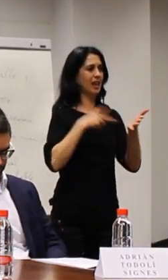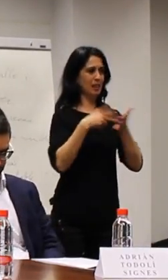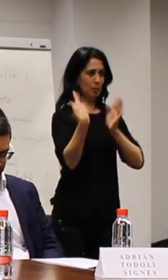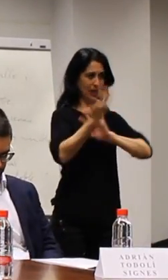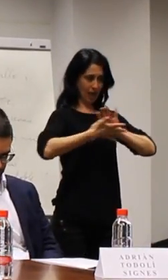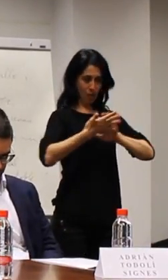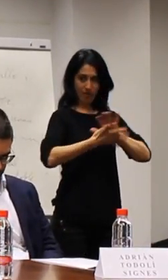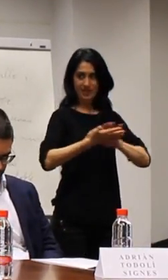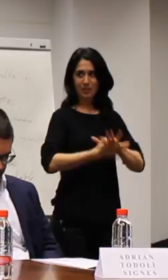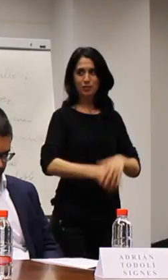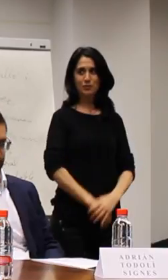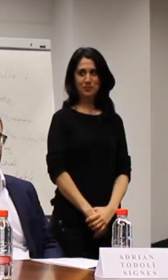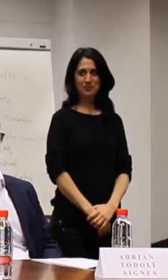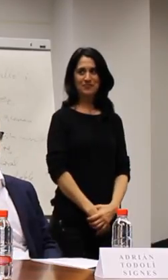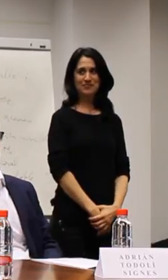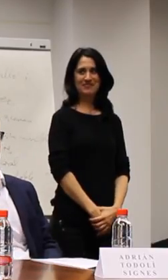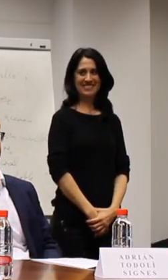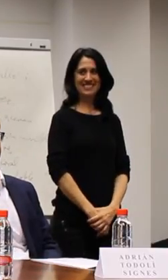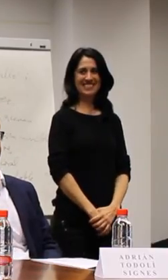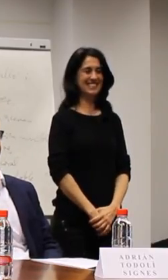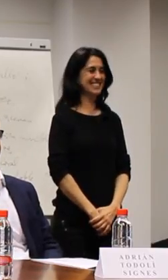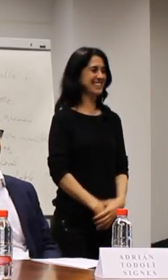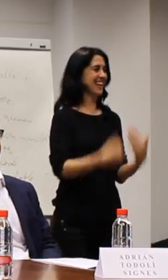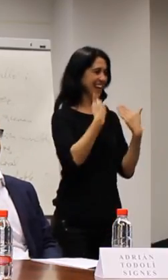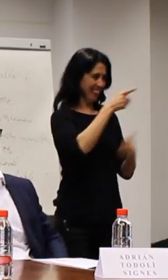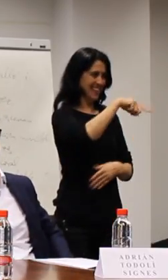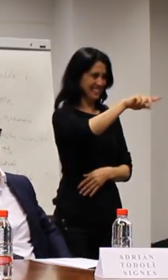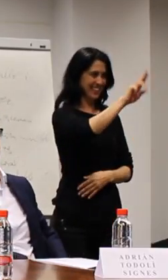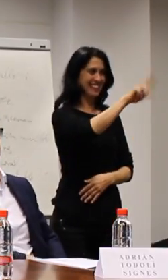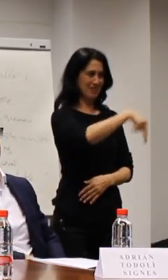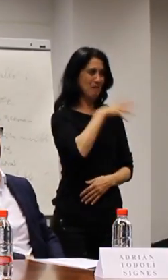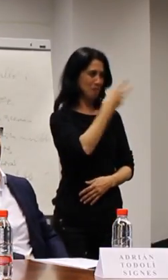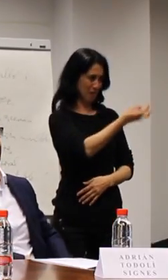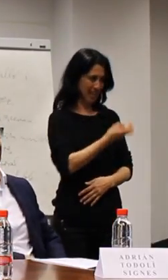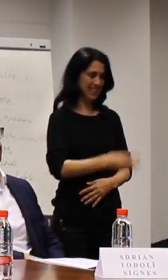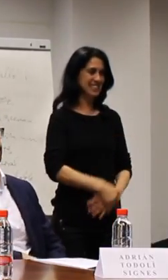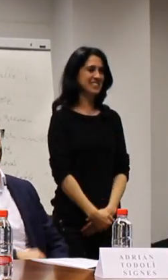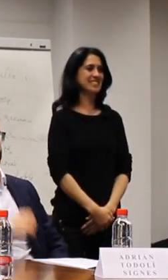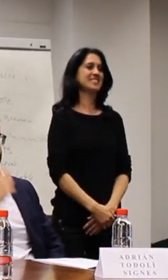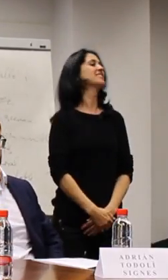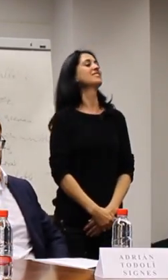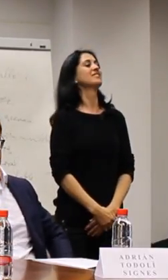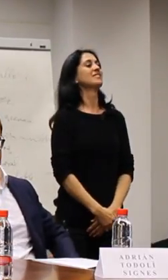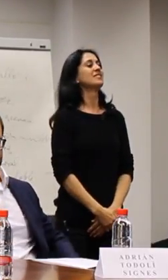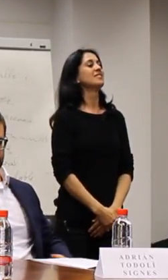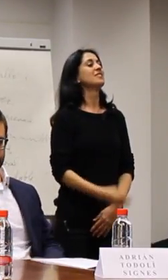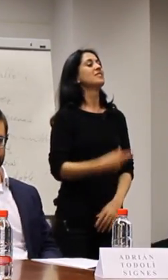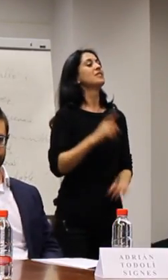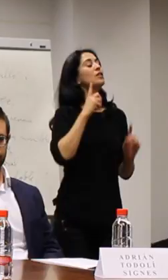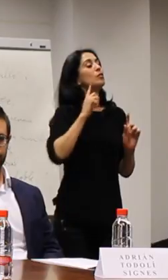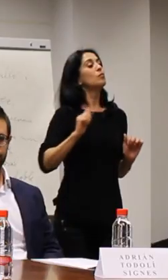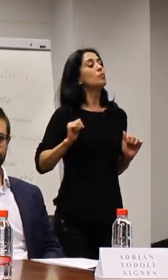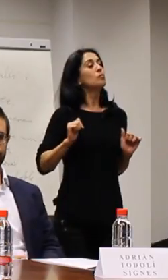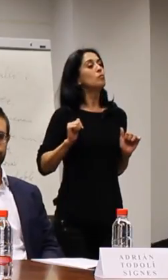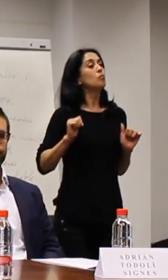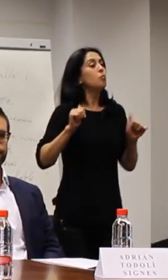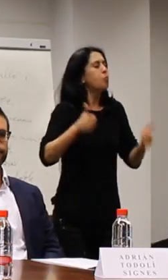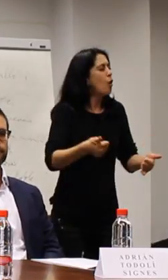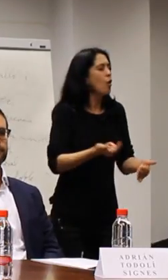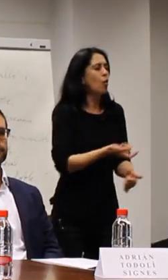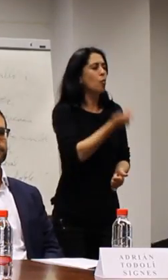d'interpretació de la llengua de signes. Moltes gràcies a vosaltres també per vindre. I es comencem